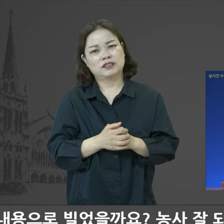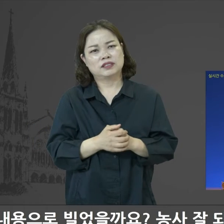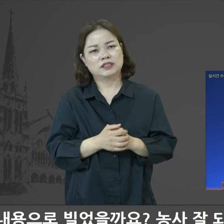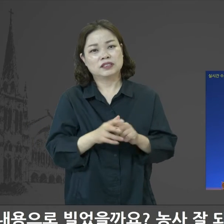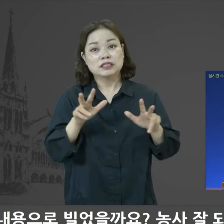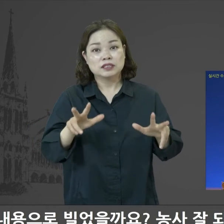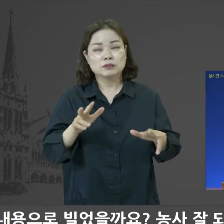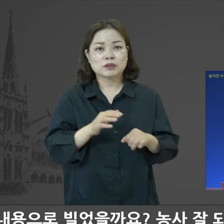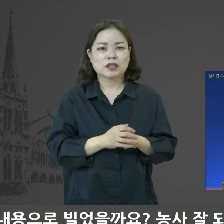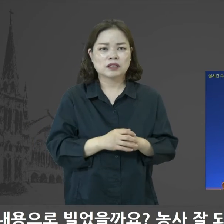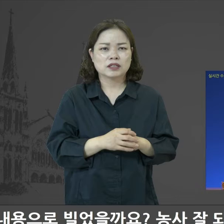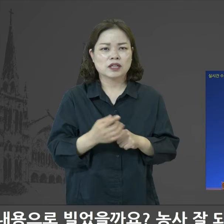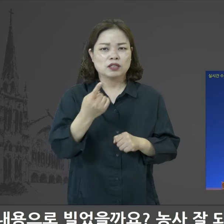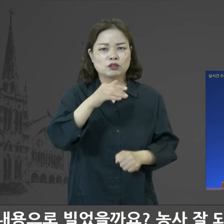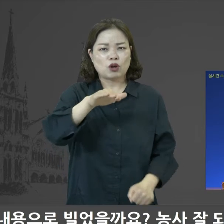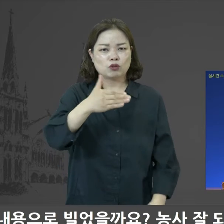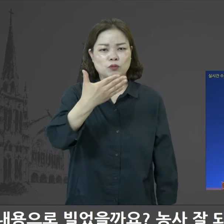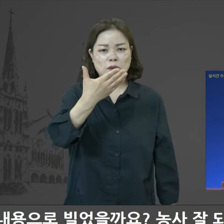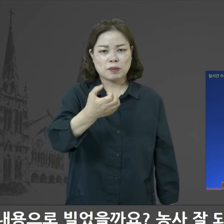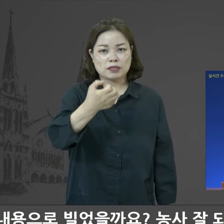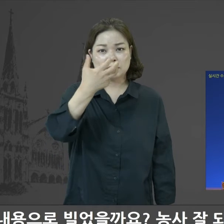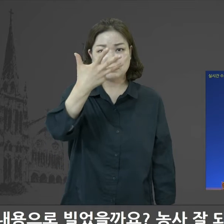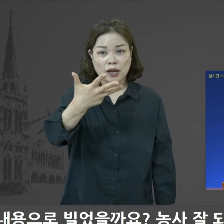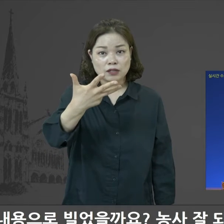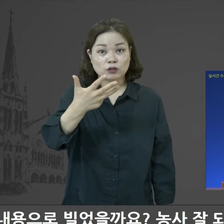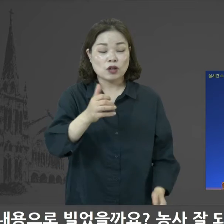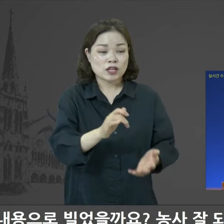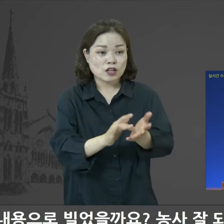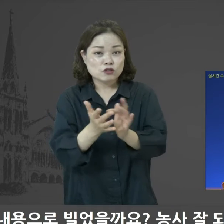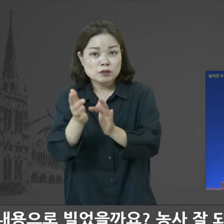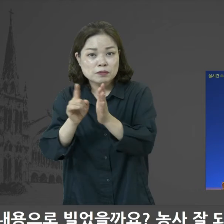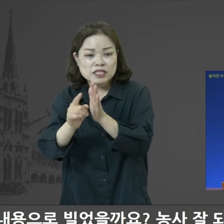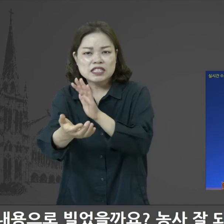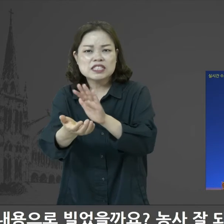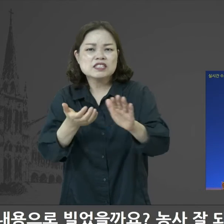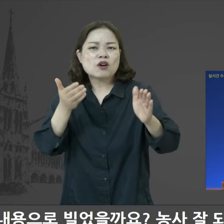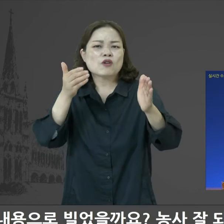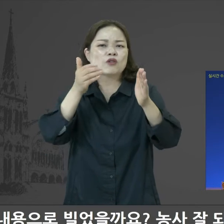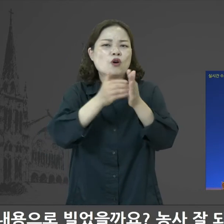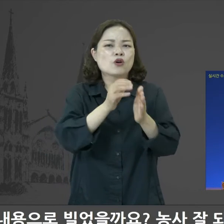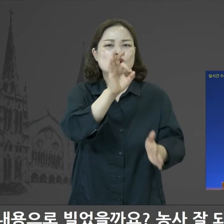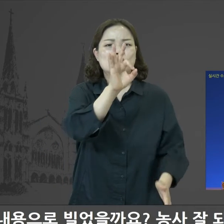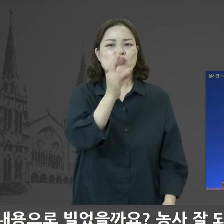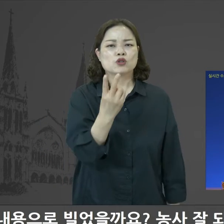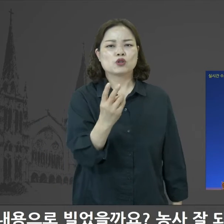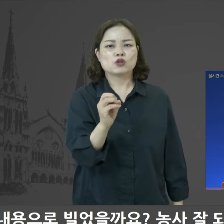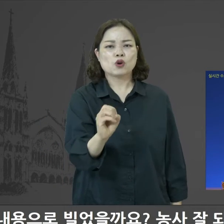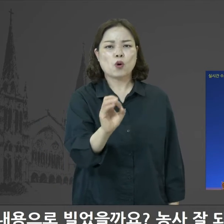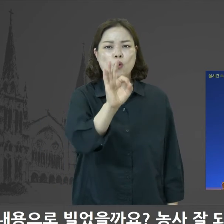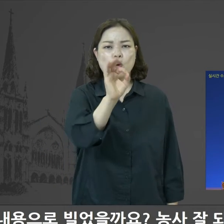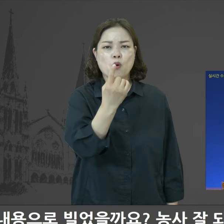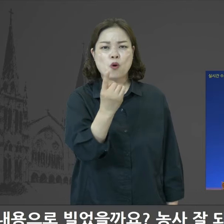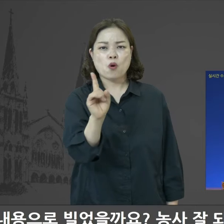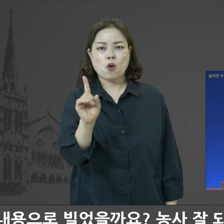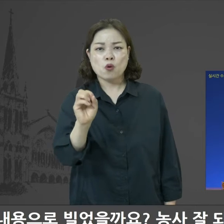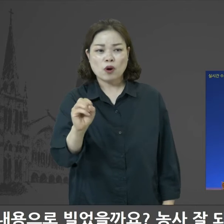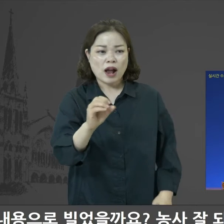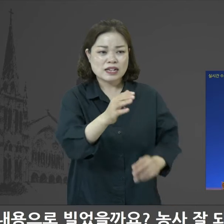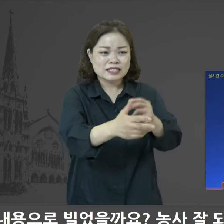불과 지금으로부터 저희가 1988년도에 예수 믿고 그 이전까지 용왕신을 섬겼다고 하니까